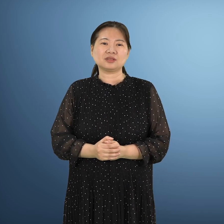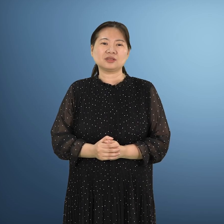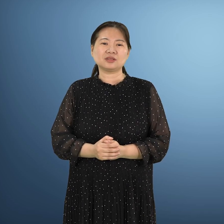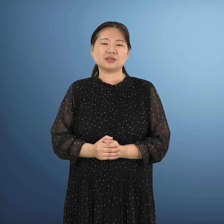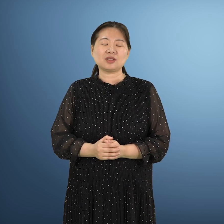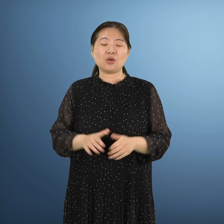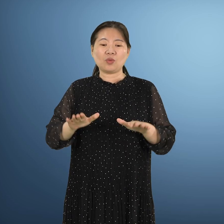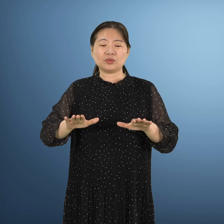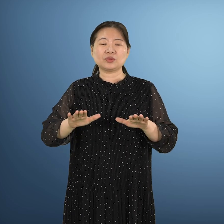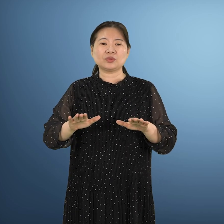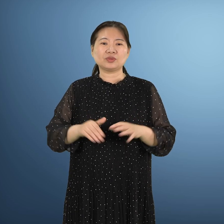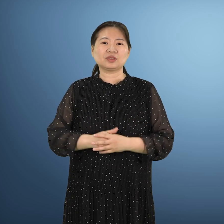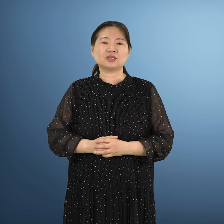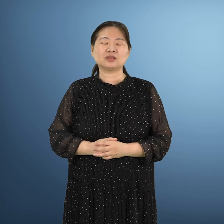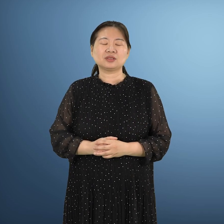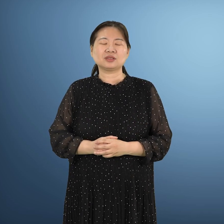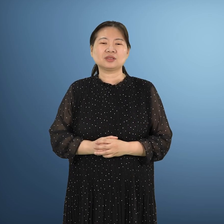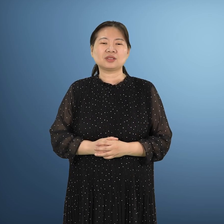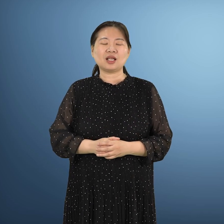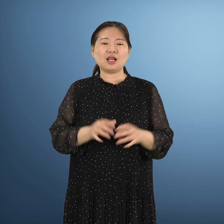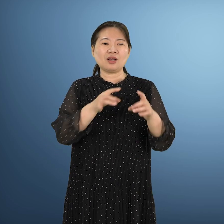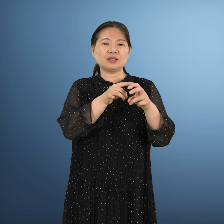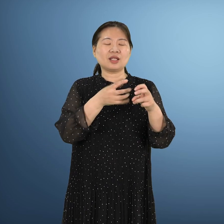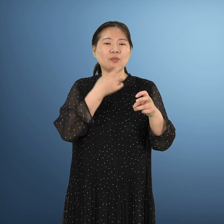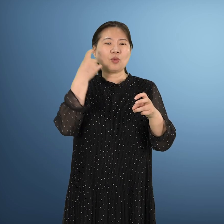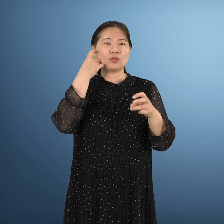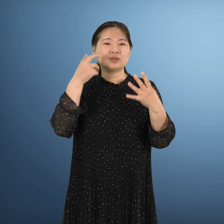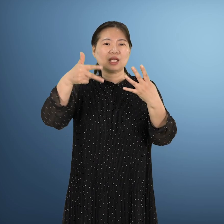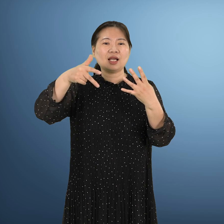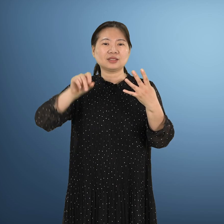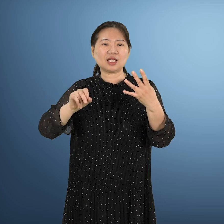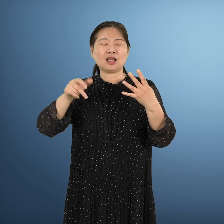그런데 오늘 마태복음 5장